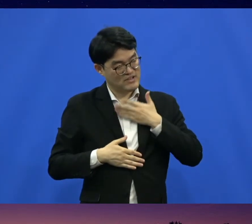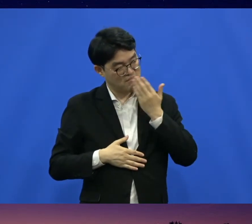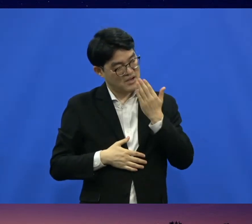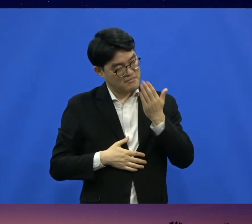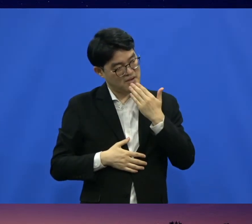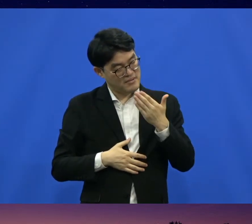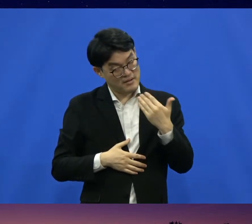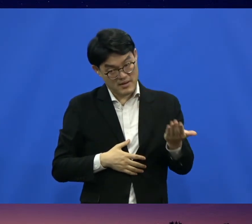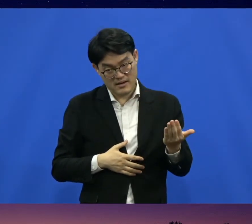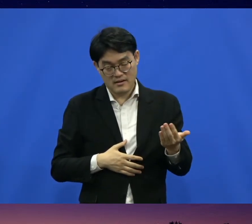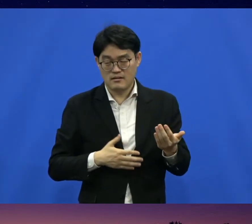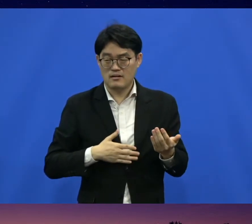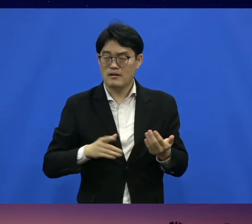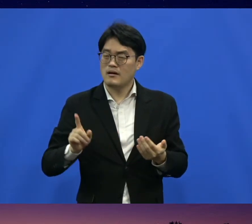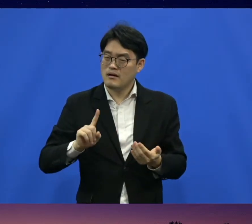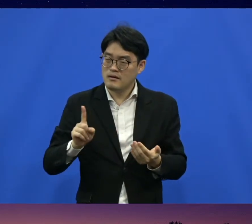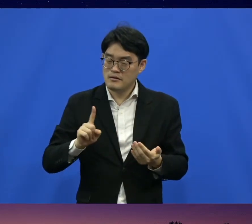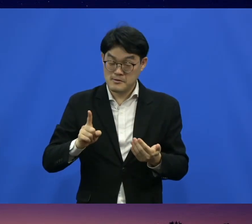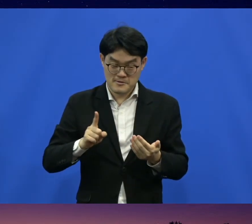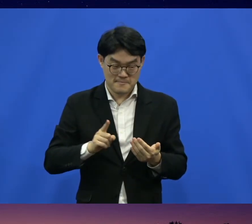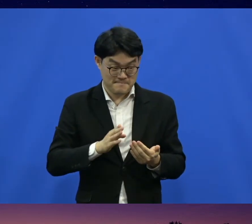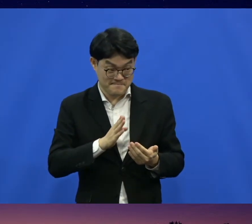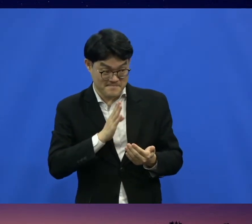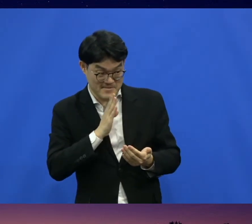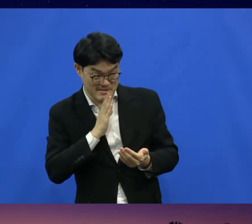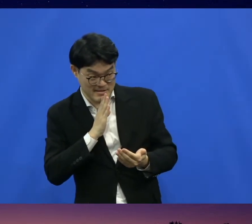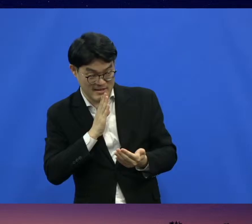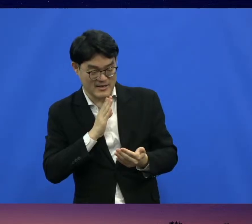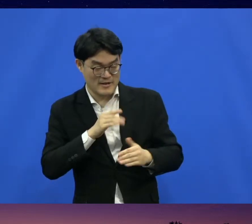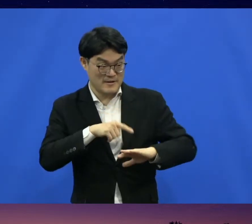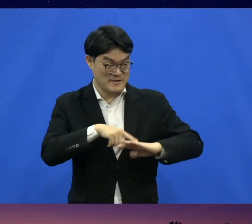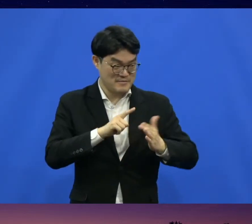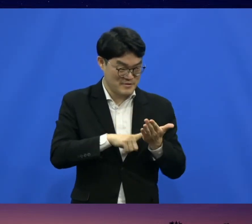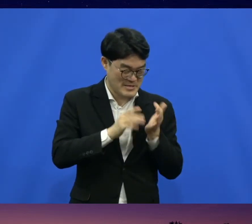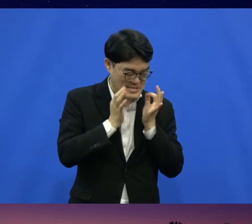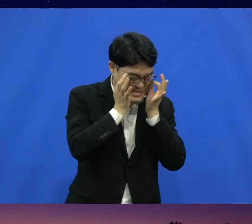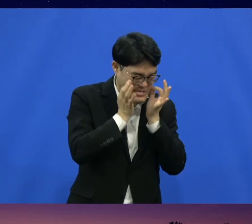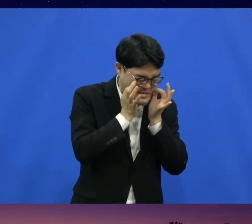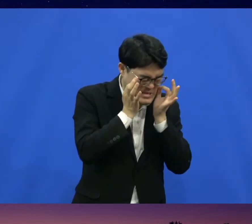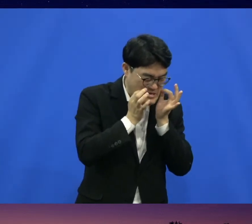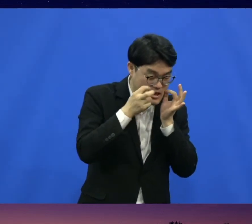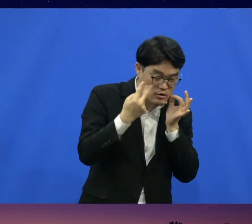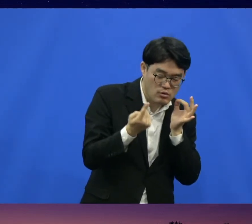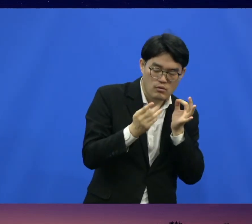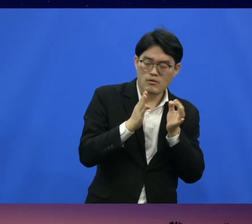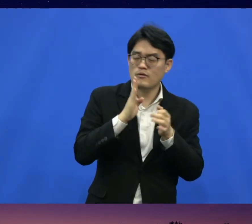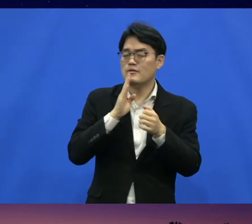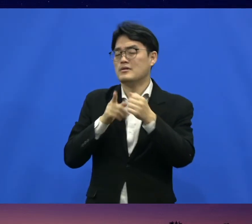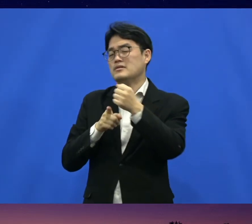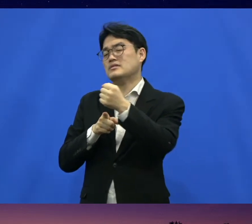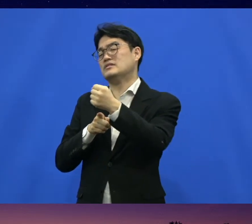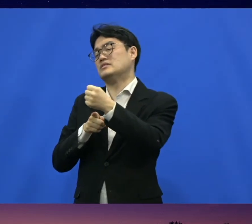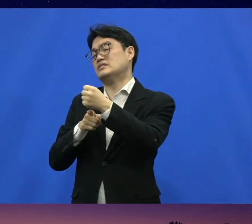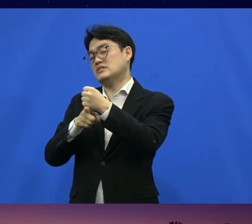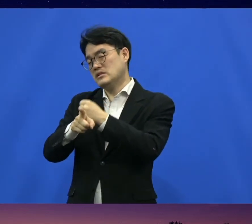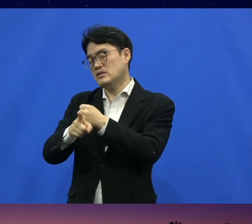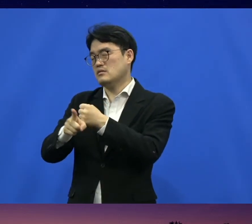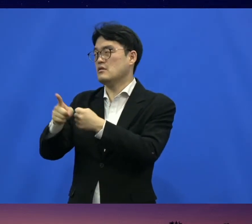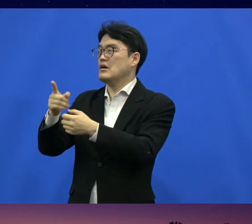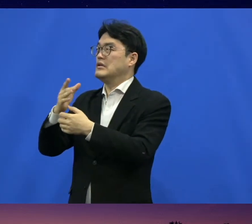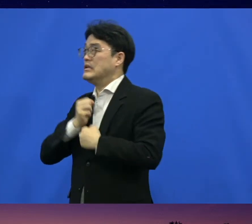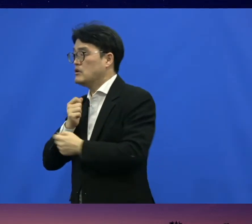내가 아무리 진심으로 다 해도 그것이 진리에 어긋나면 안 되는 거예요. 그래서 진심보다 더 중요한 게 진리가 더 중요하다는